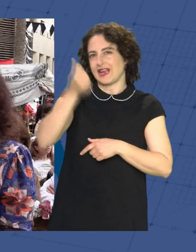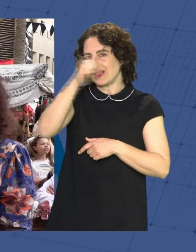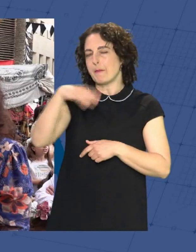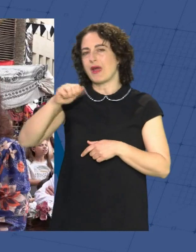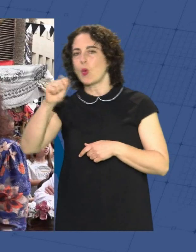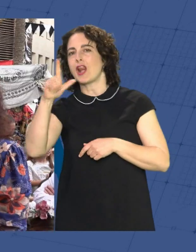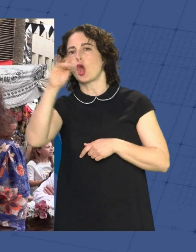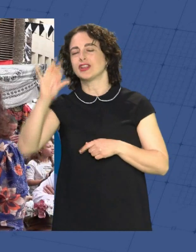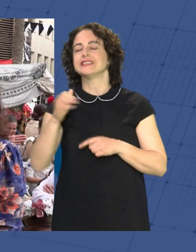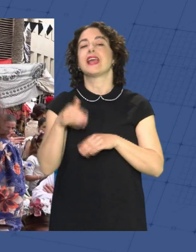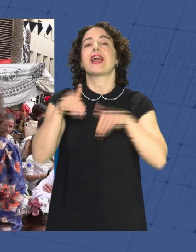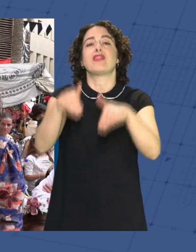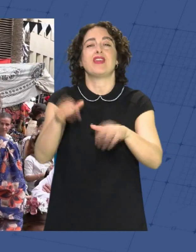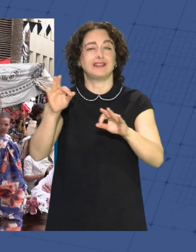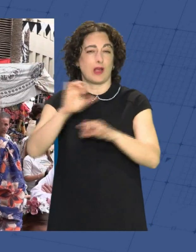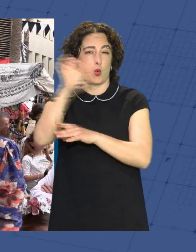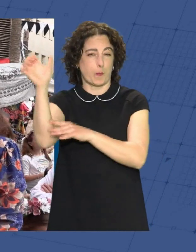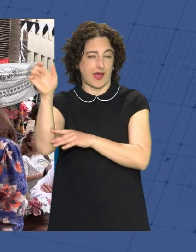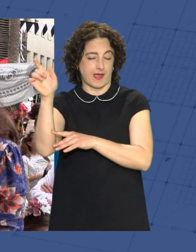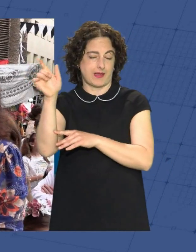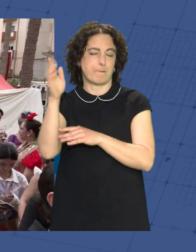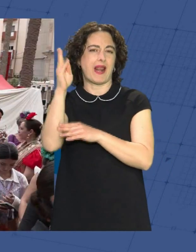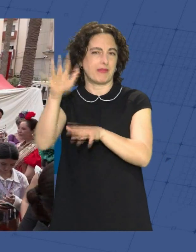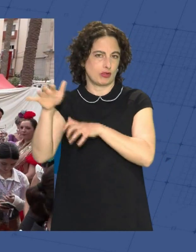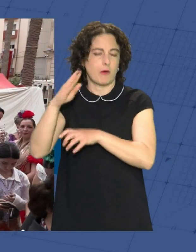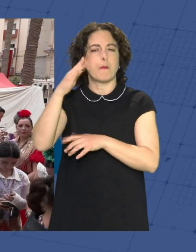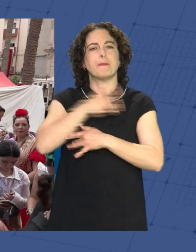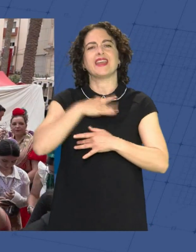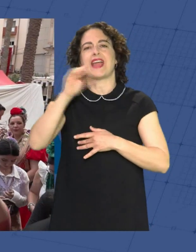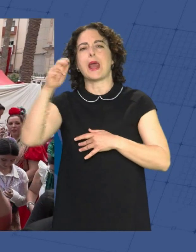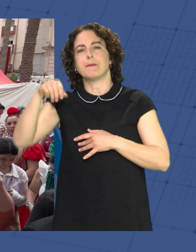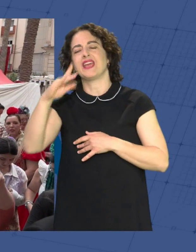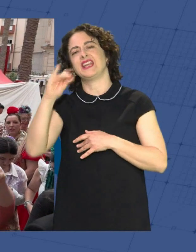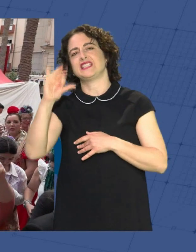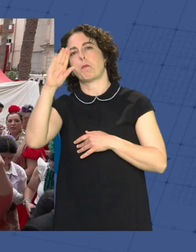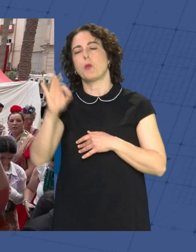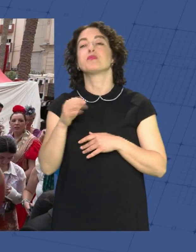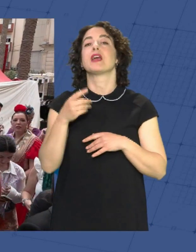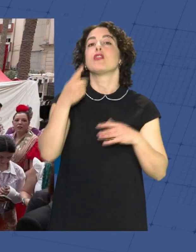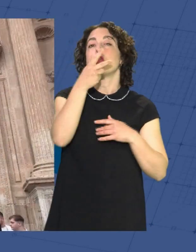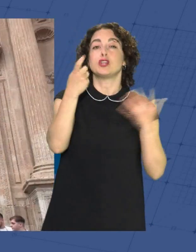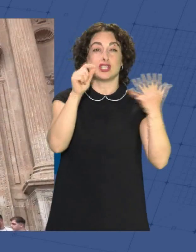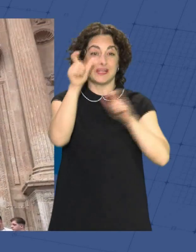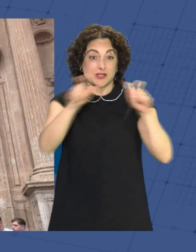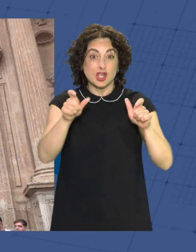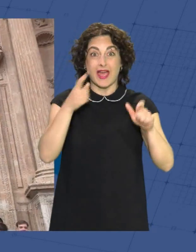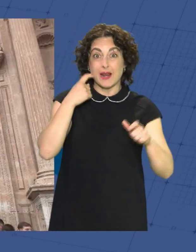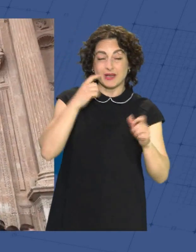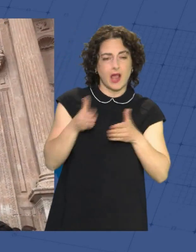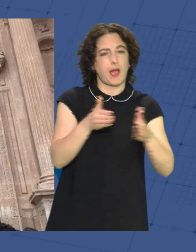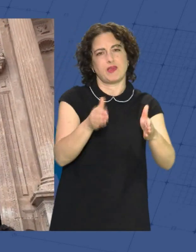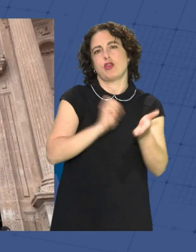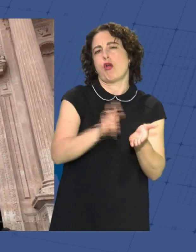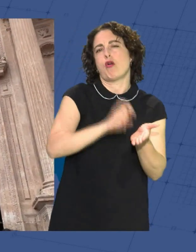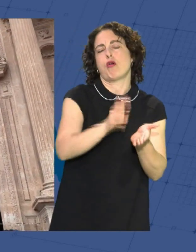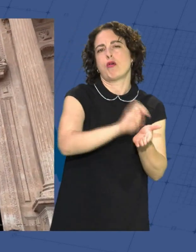candidata al Parlamento Europeo por el Partido Popular, Mare Carmen Crespo. Más de 260 romeros de Almería realizarán el camino de esta hermandad, con